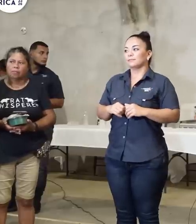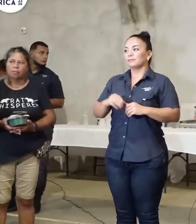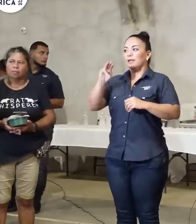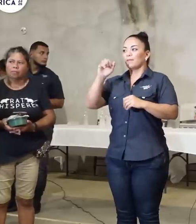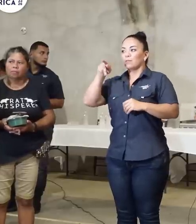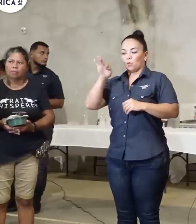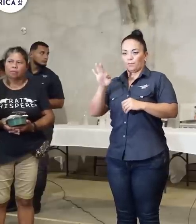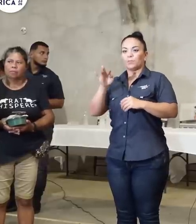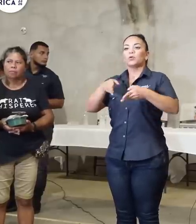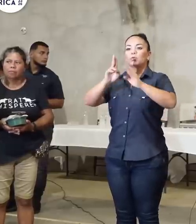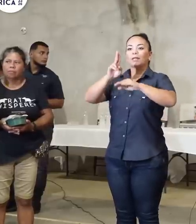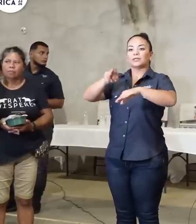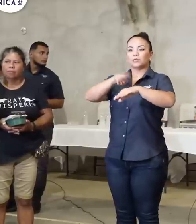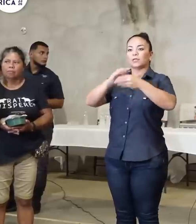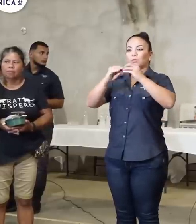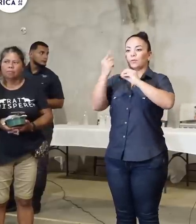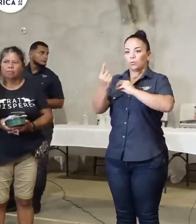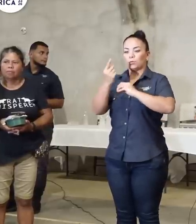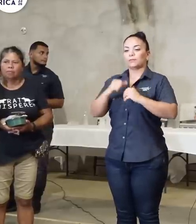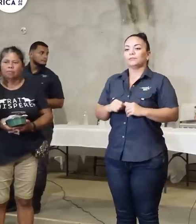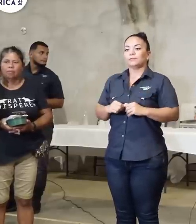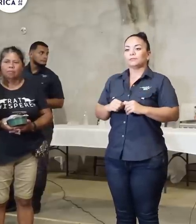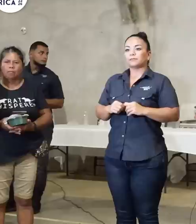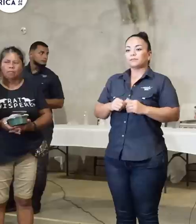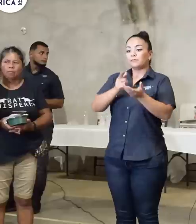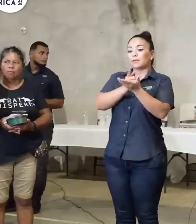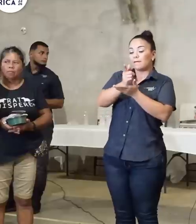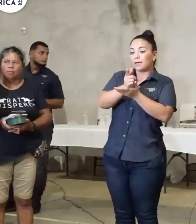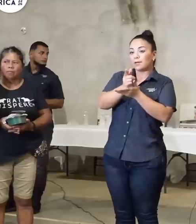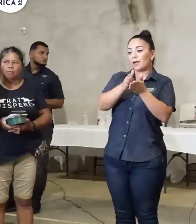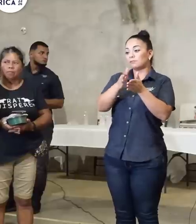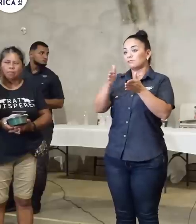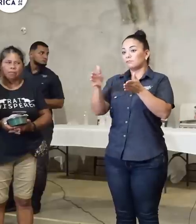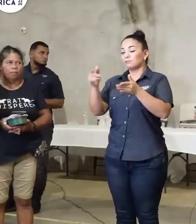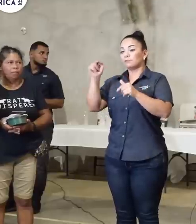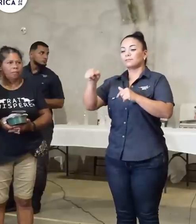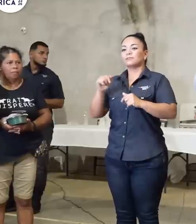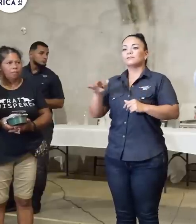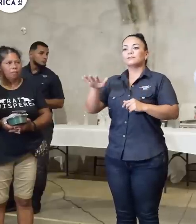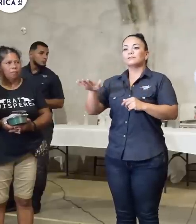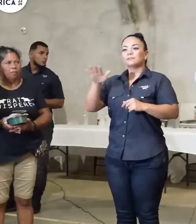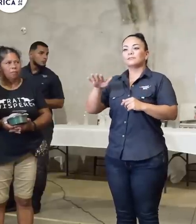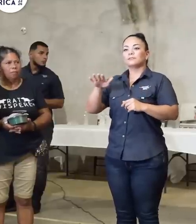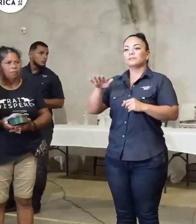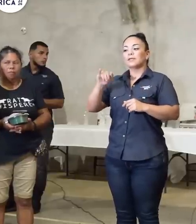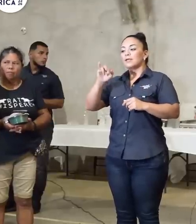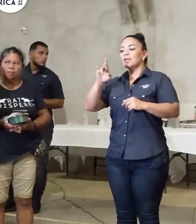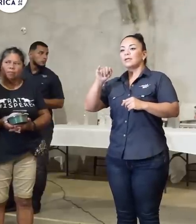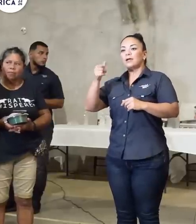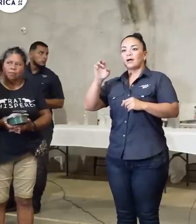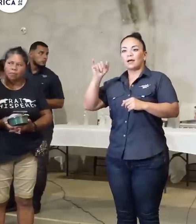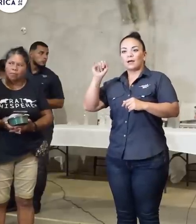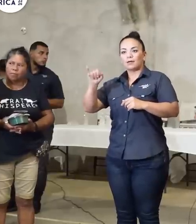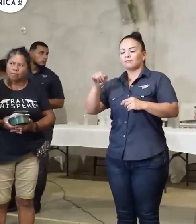MOP, Ruta Nacional 1, del tramo de Liberia hacia el sector de Irigaray,